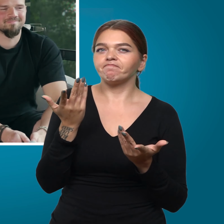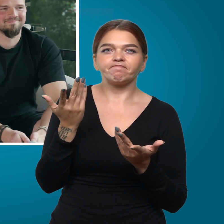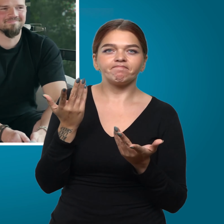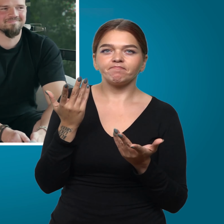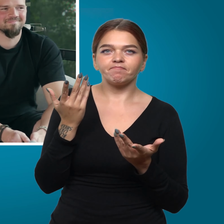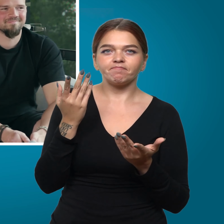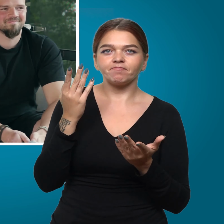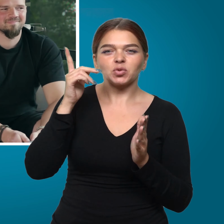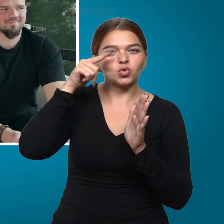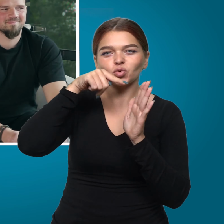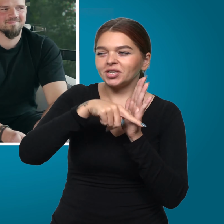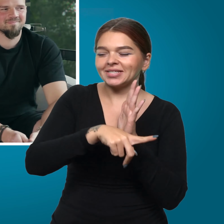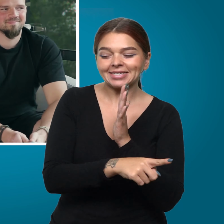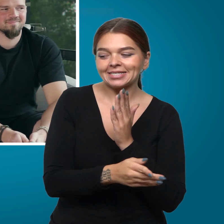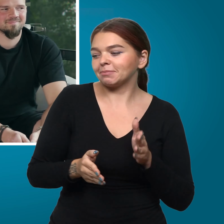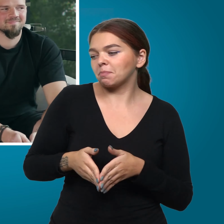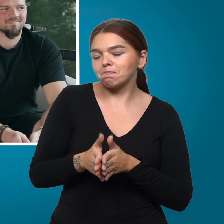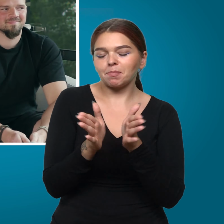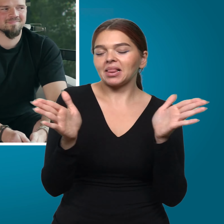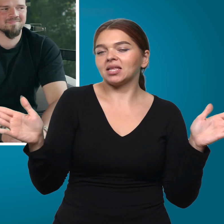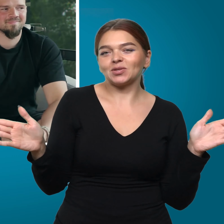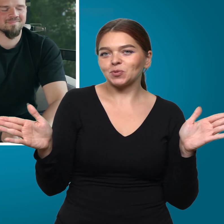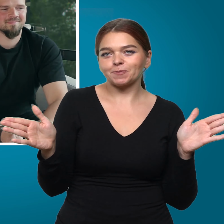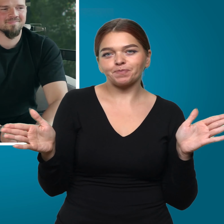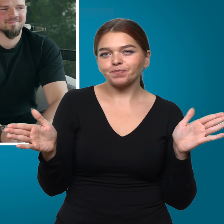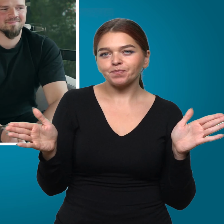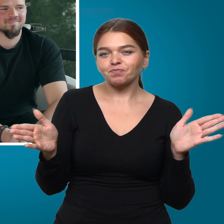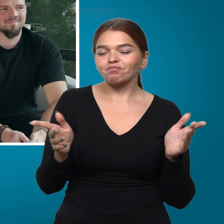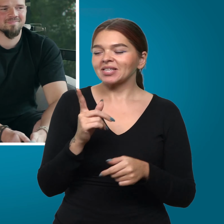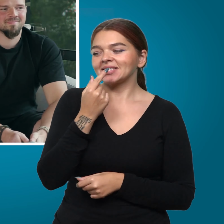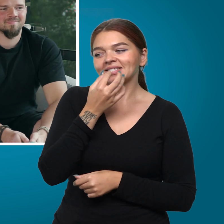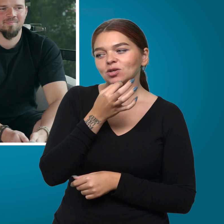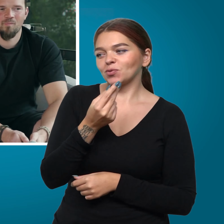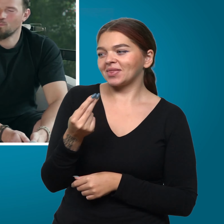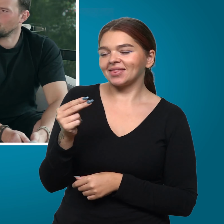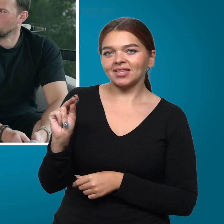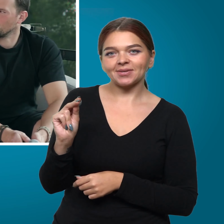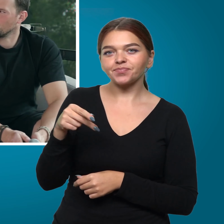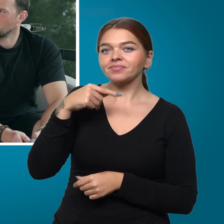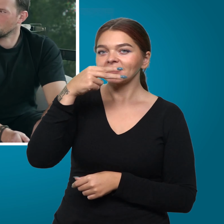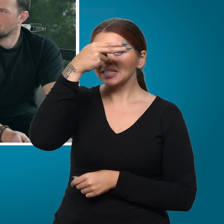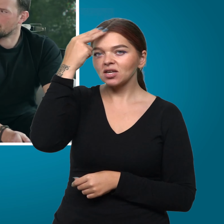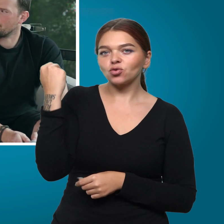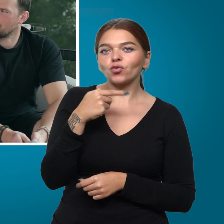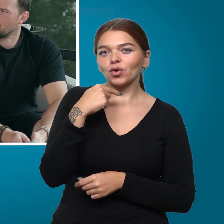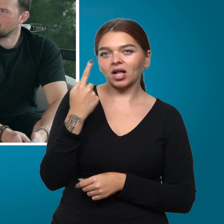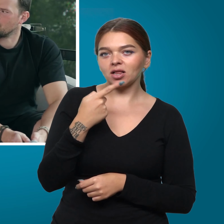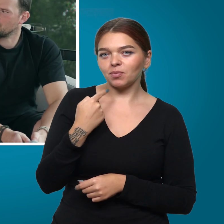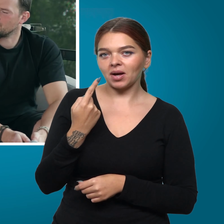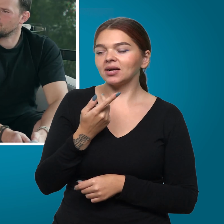norite. Tai, sakau, nežinokite, lietuviškai dar neišversta šita knyga.